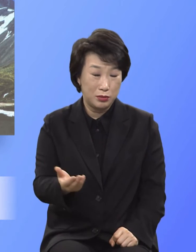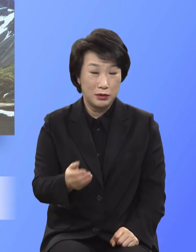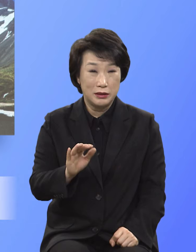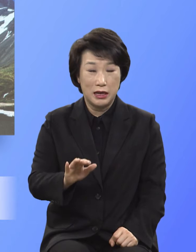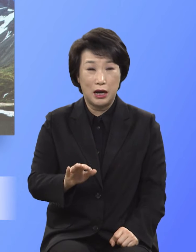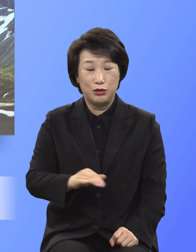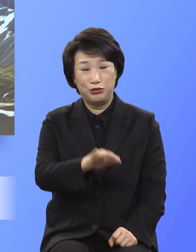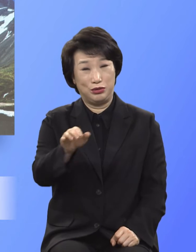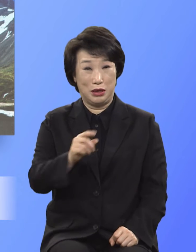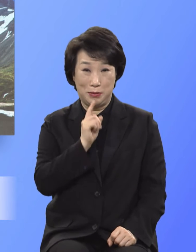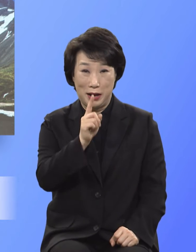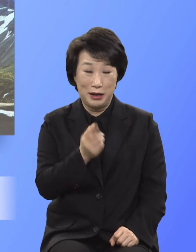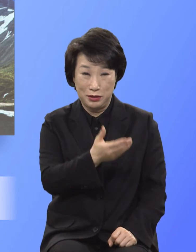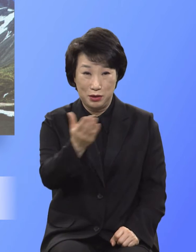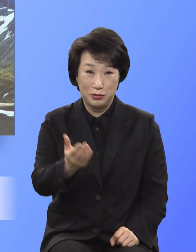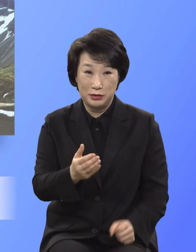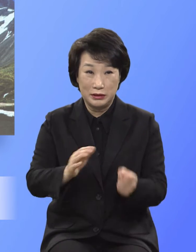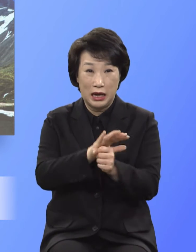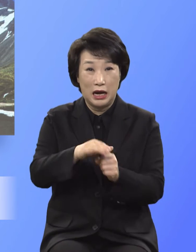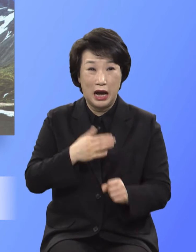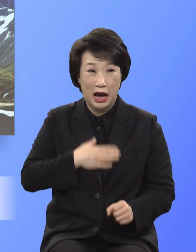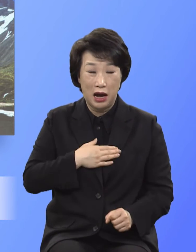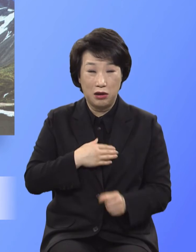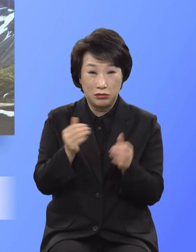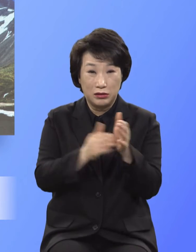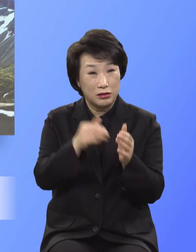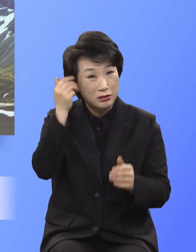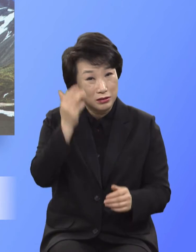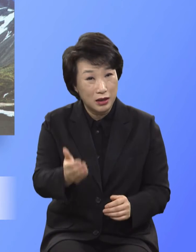우리 언어로 사랑을 가지고 계신가요?